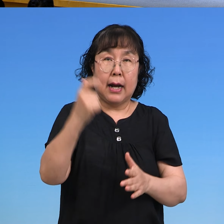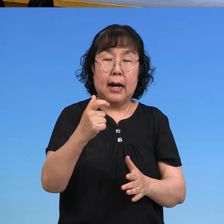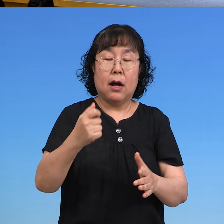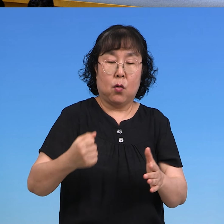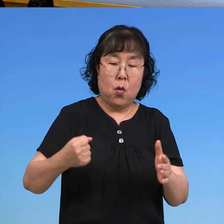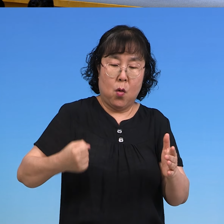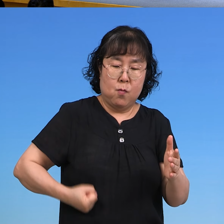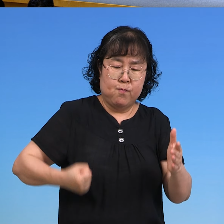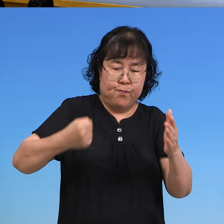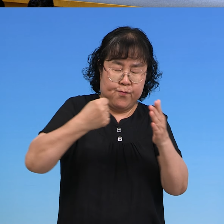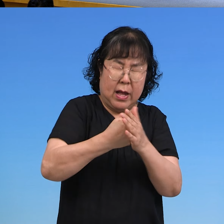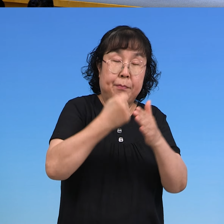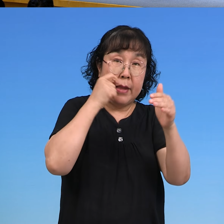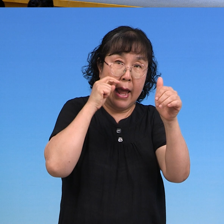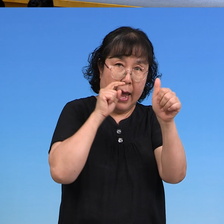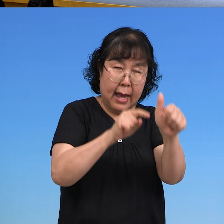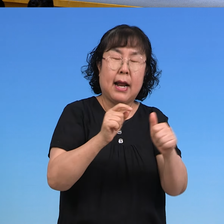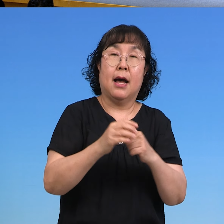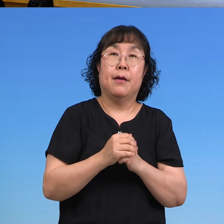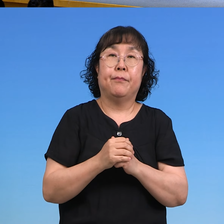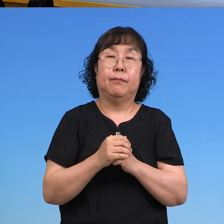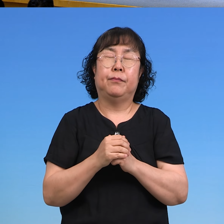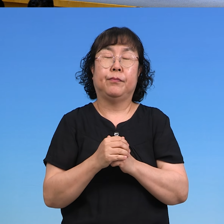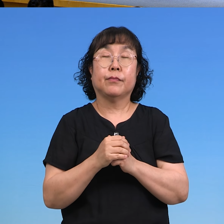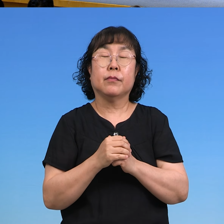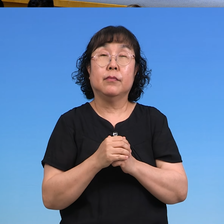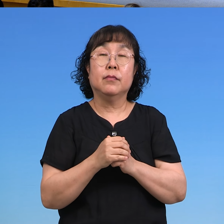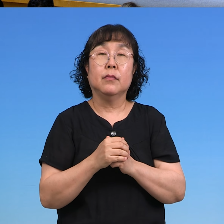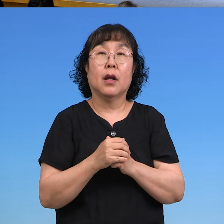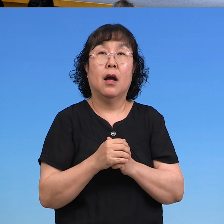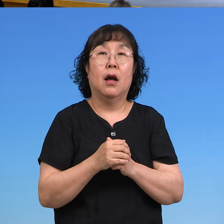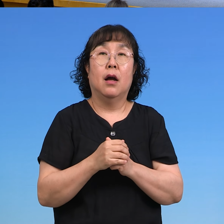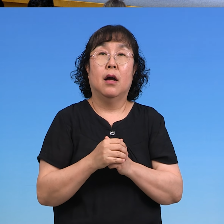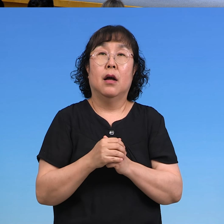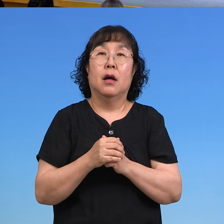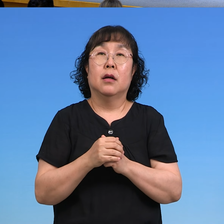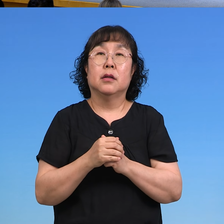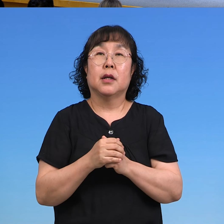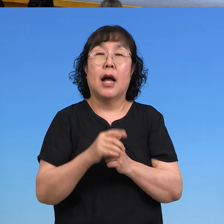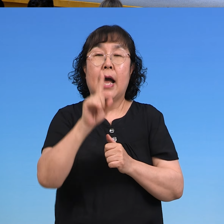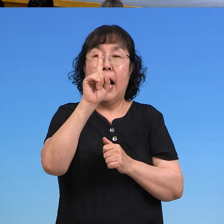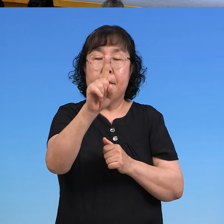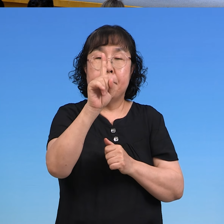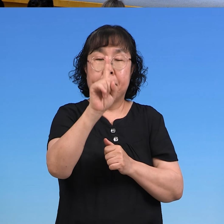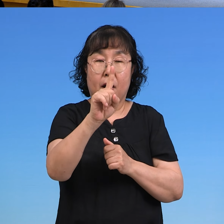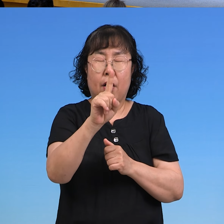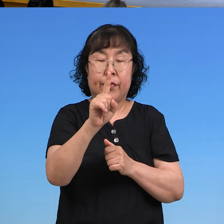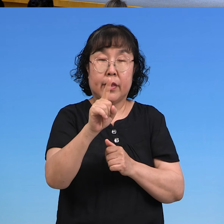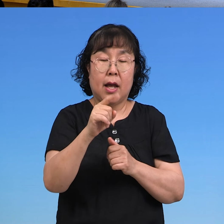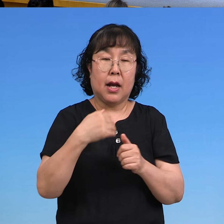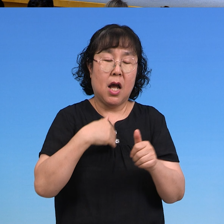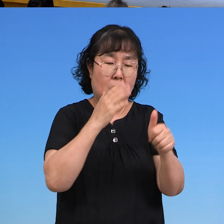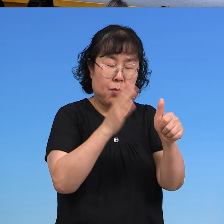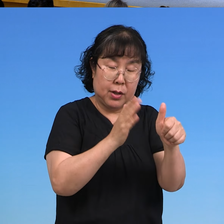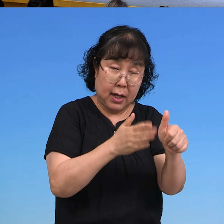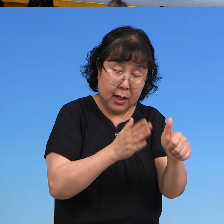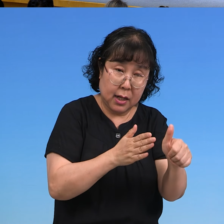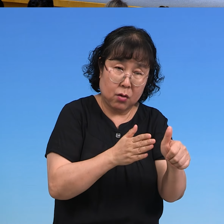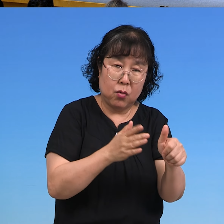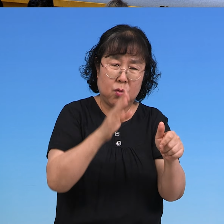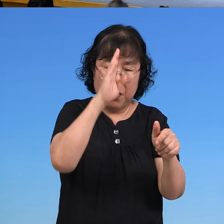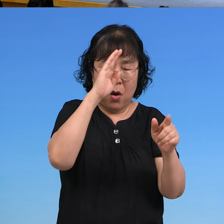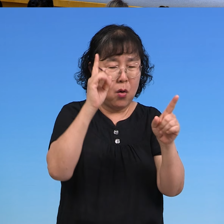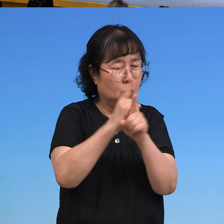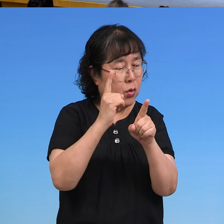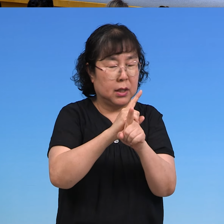마라. 명령의 강도가 점점 세지죠. 왜? 한 번 권면에서 치유될 사안이 아니에요. 내 안에 있는 두려움은